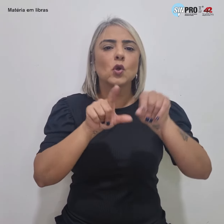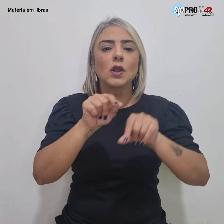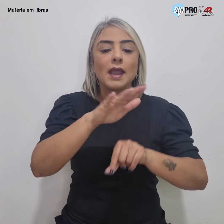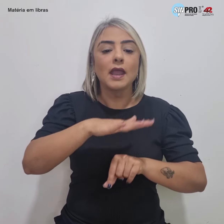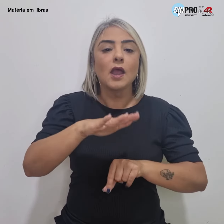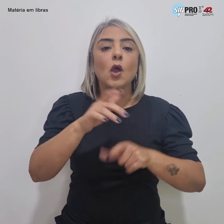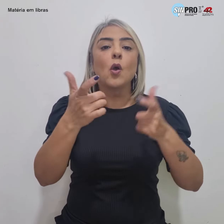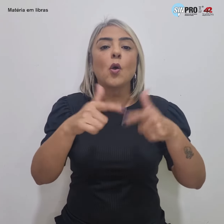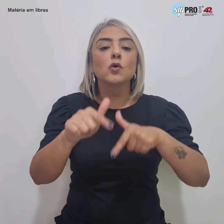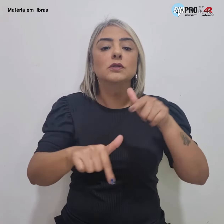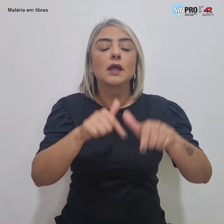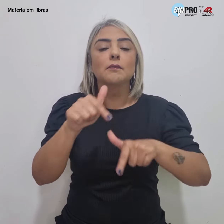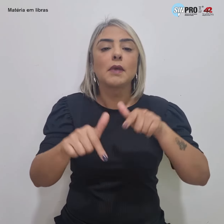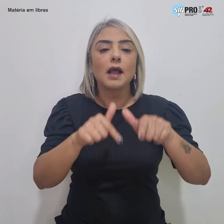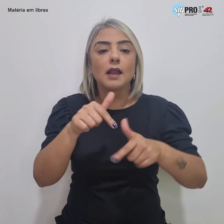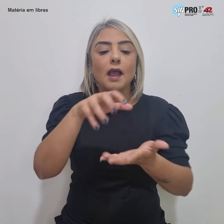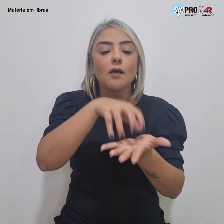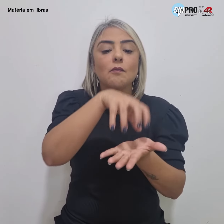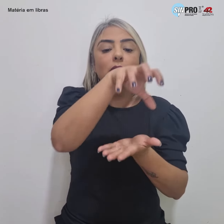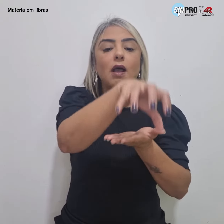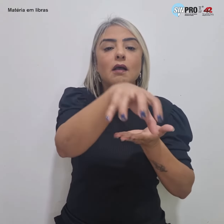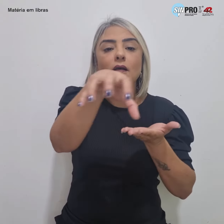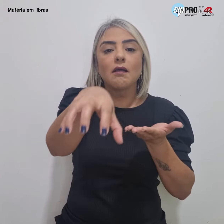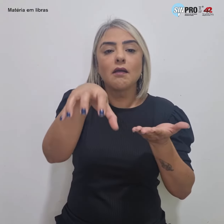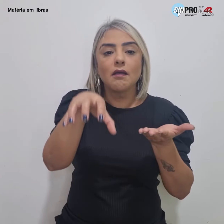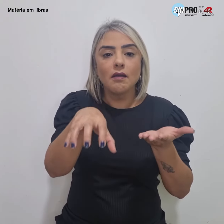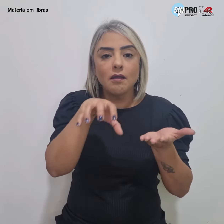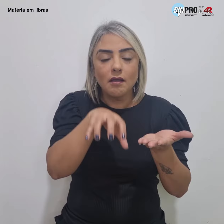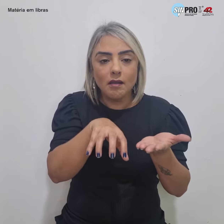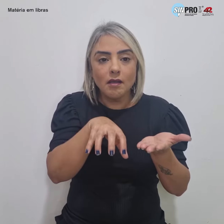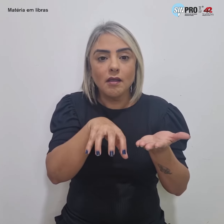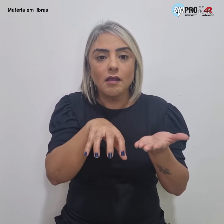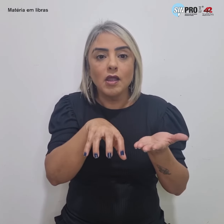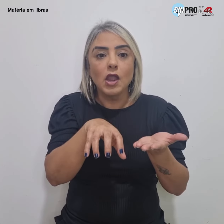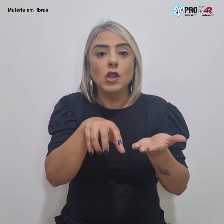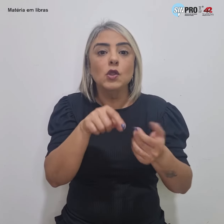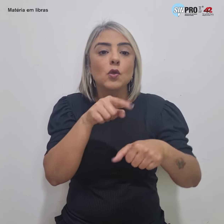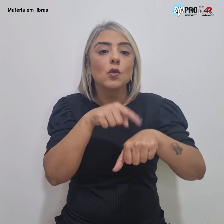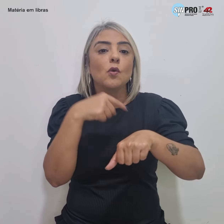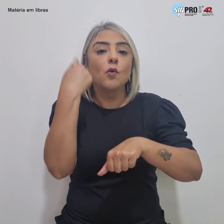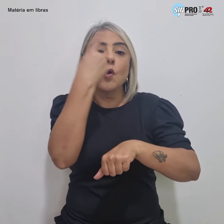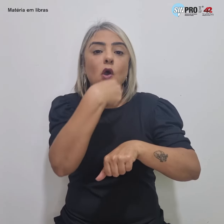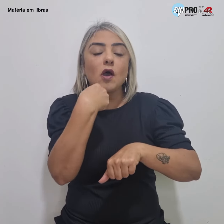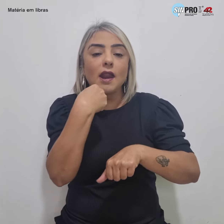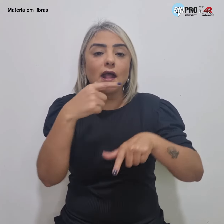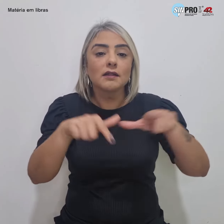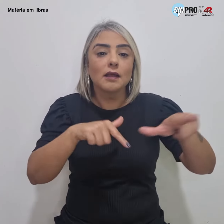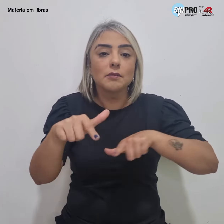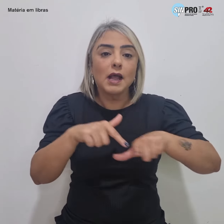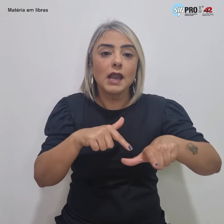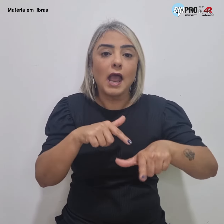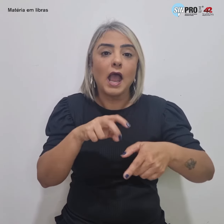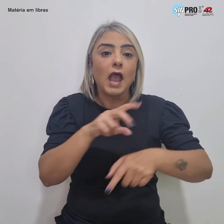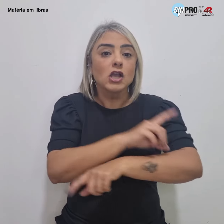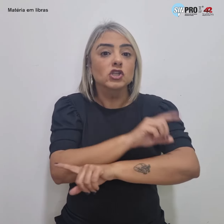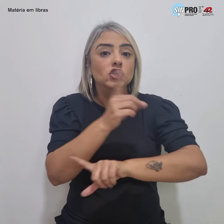área de atuação por uma Regional e um turno de trabalho diurno ou noturno os